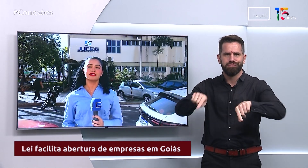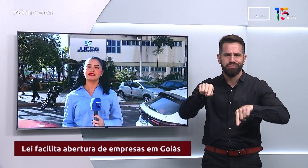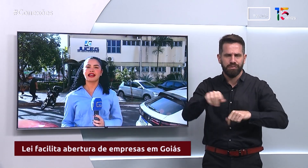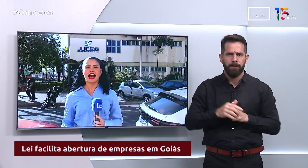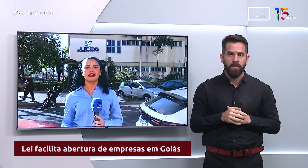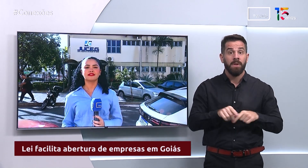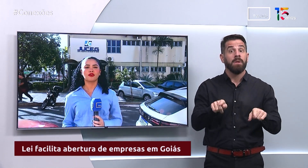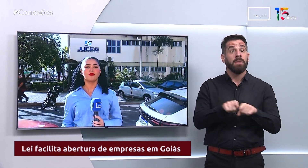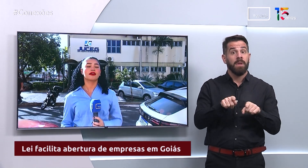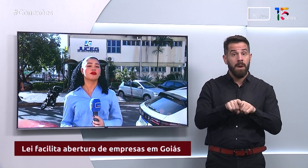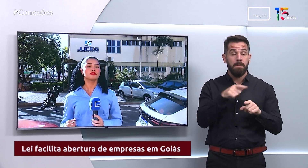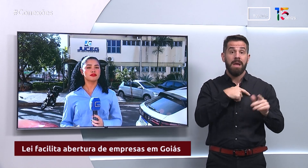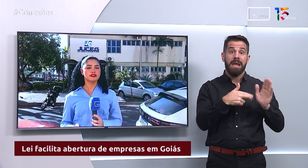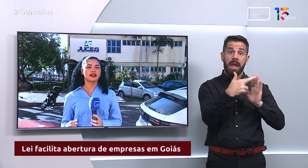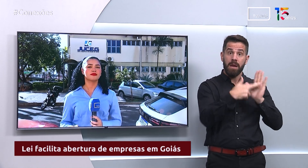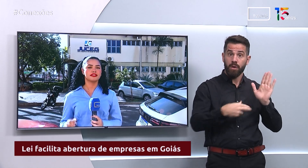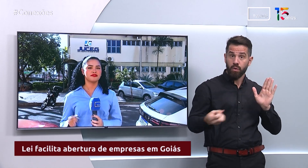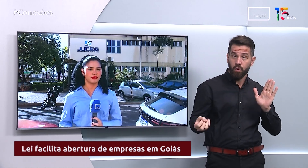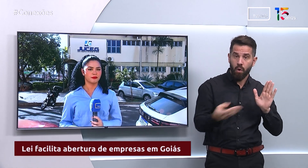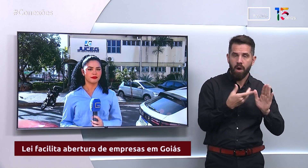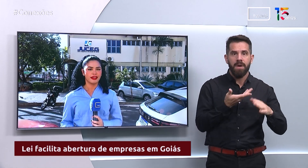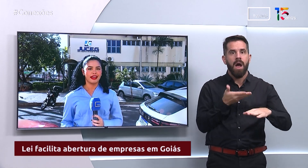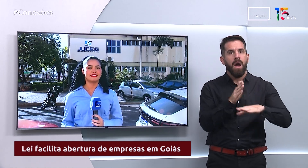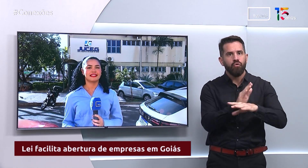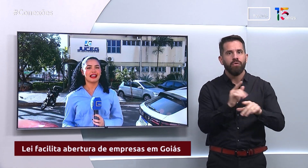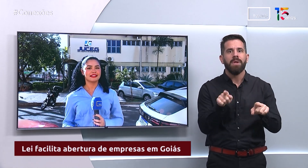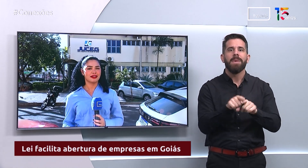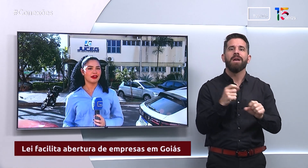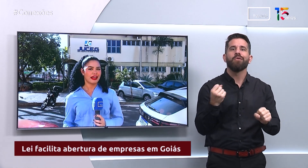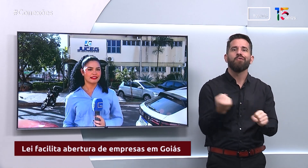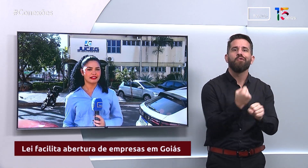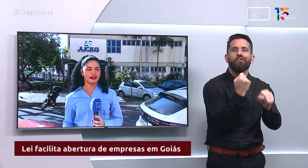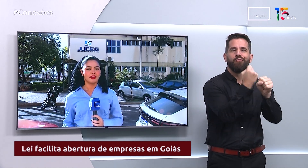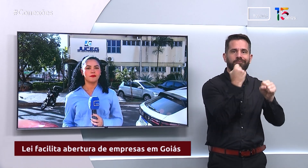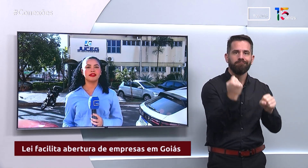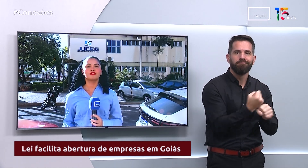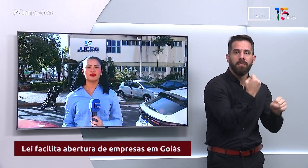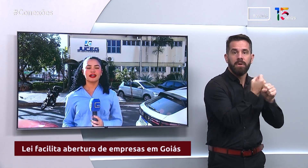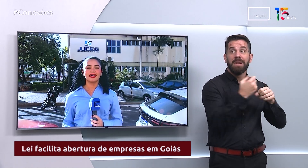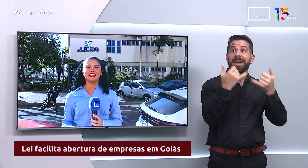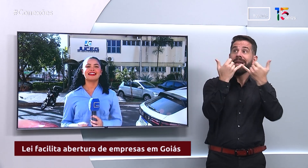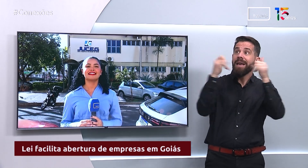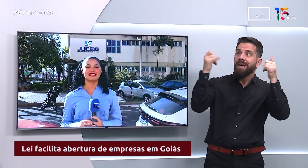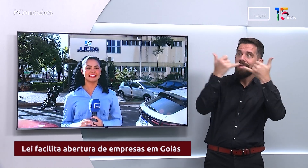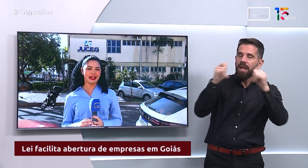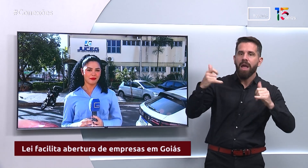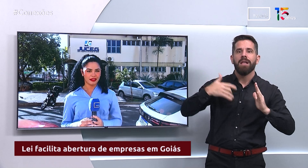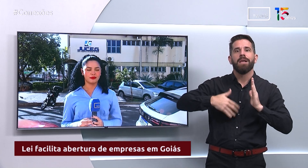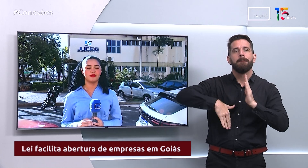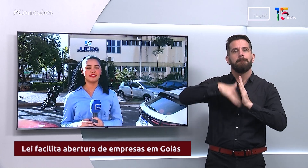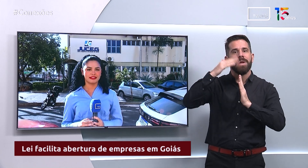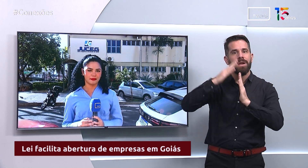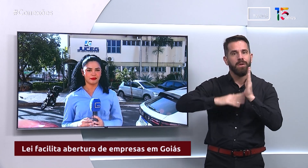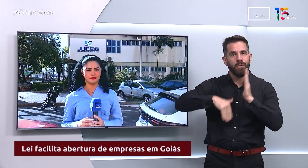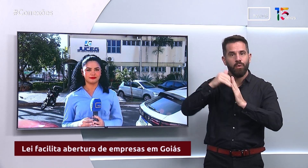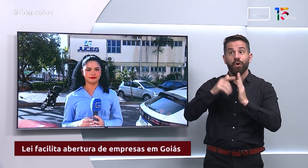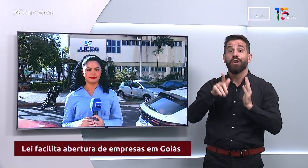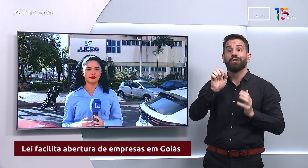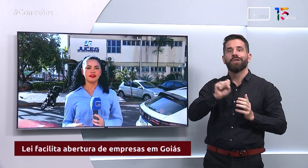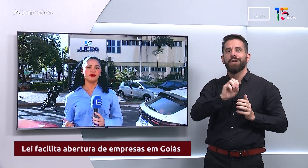em outras áreas como a construção civil, instalação elétrica, pintura e engessamento, por